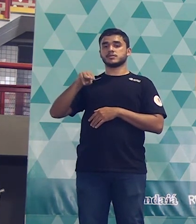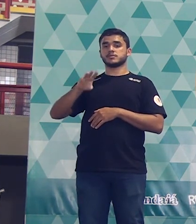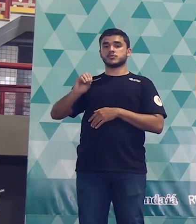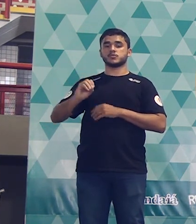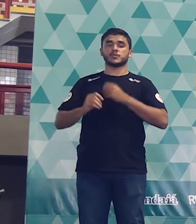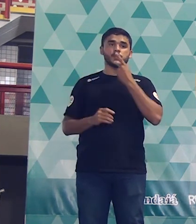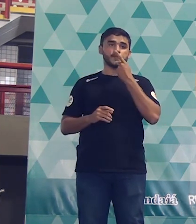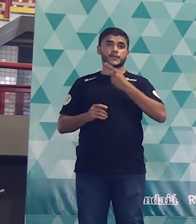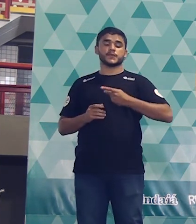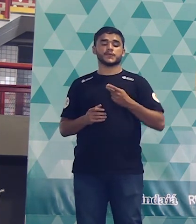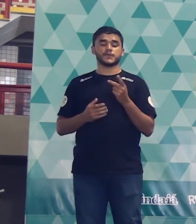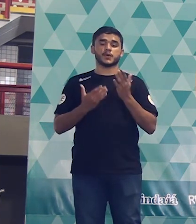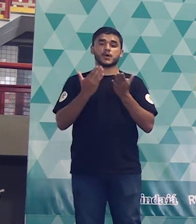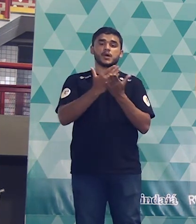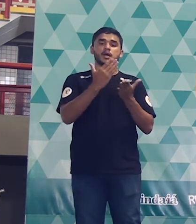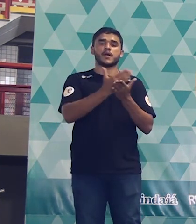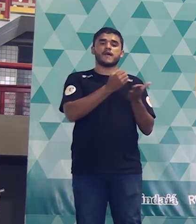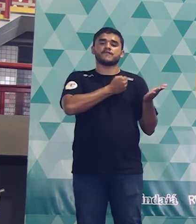Página 23.